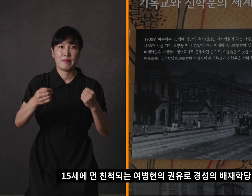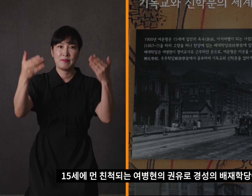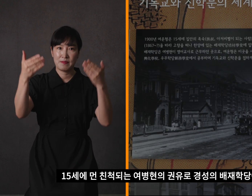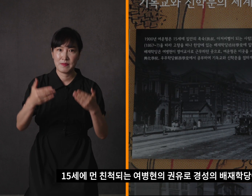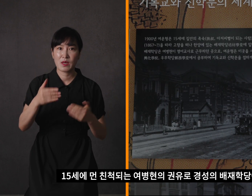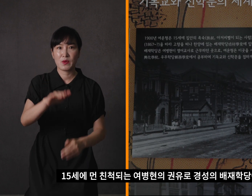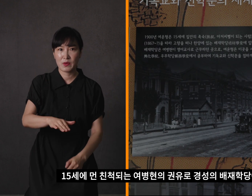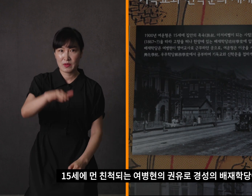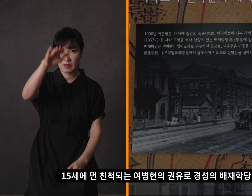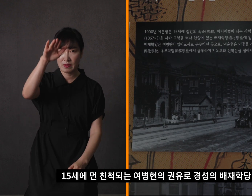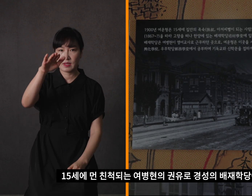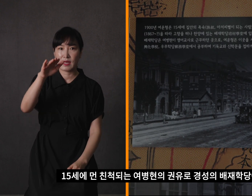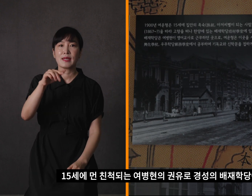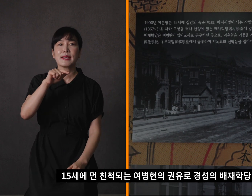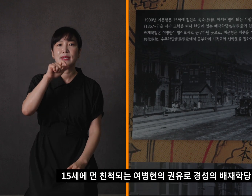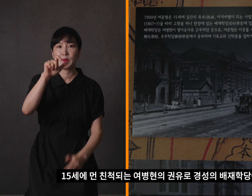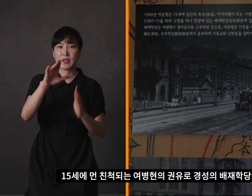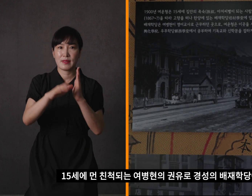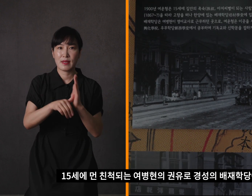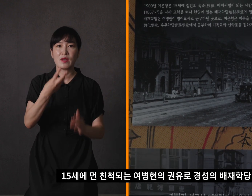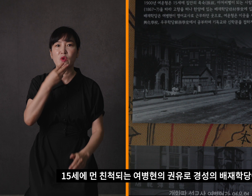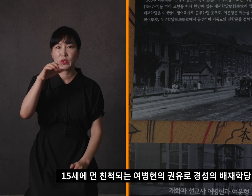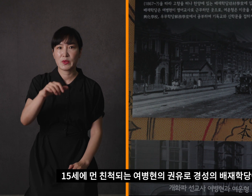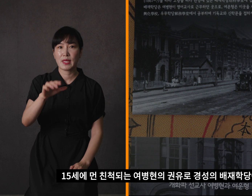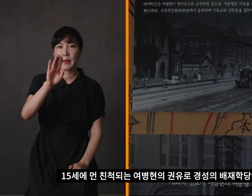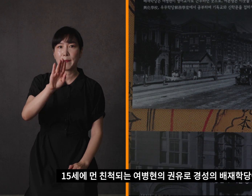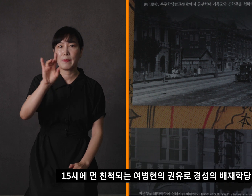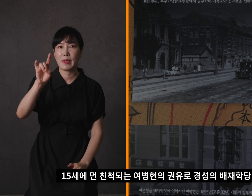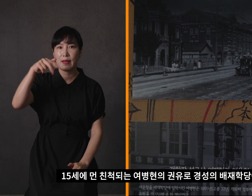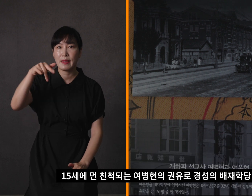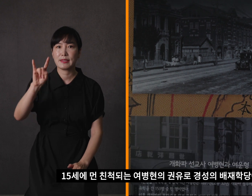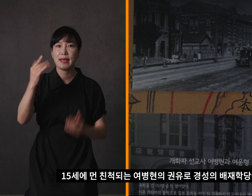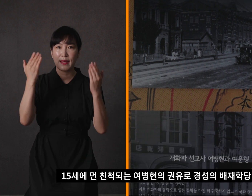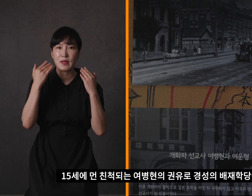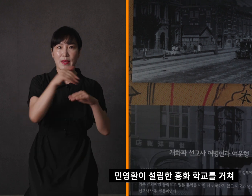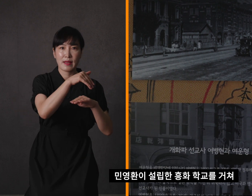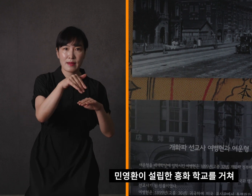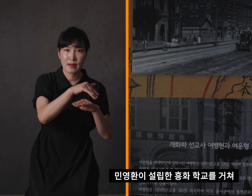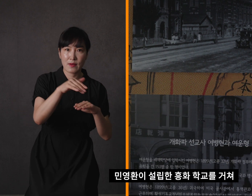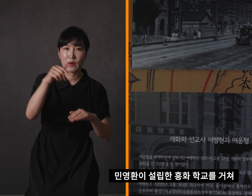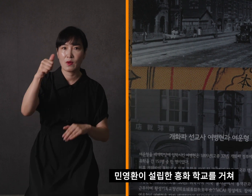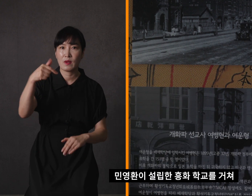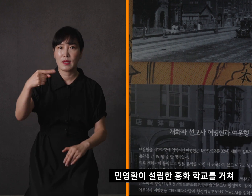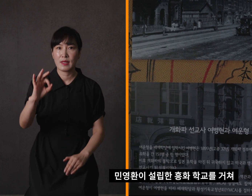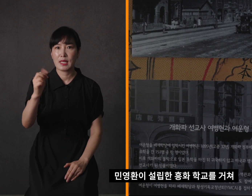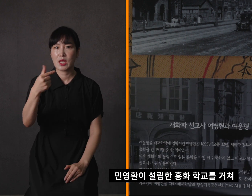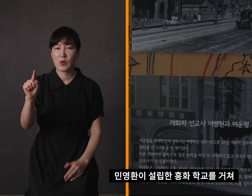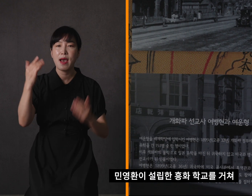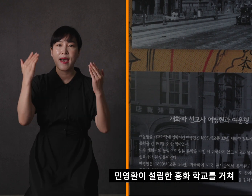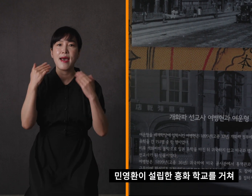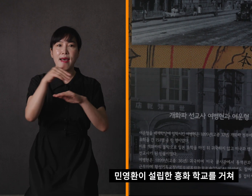15세에 먼 친척되는 여병연의 권유로 경성의 배재학당에 다닌 후 민영안이 설립한 흥하학교를